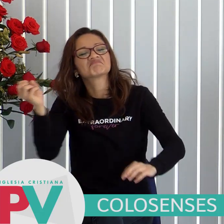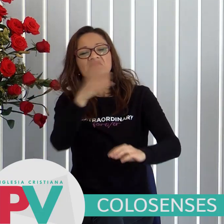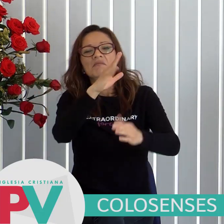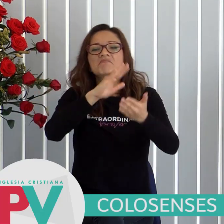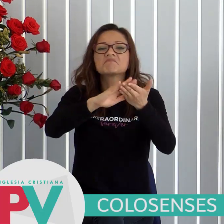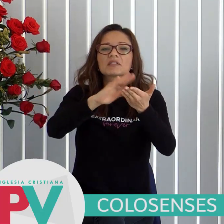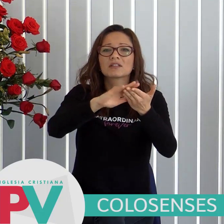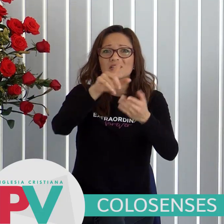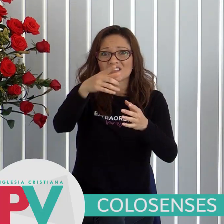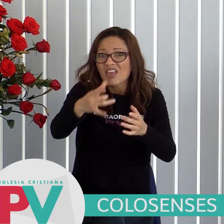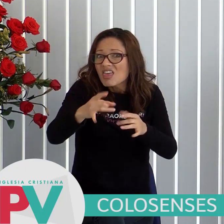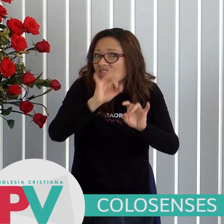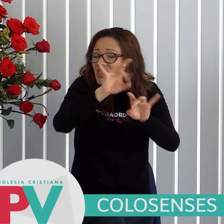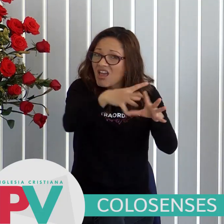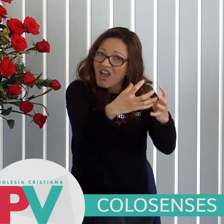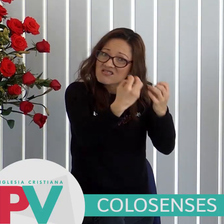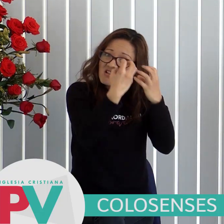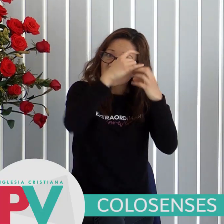¿Todavía se está dejando engañar?